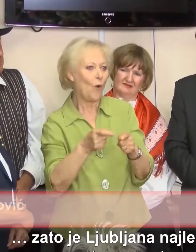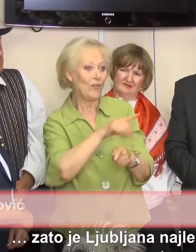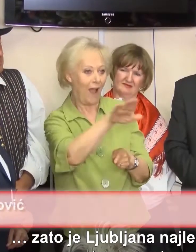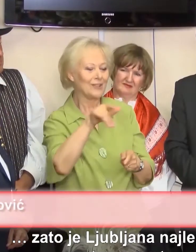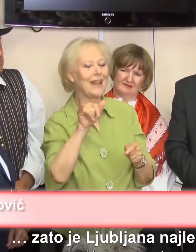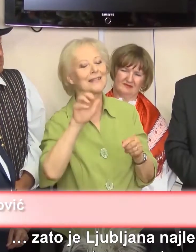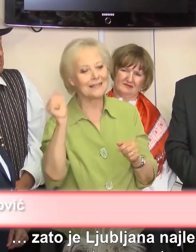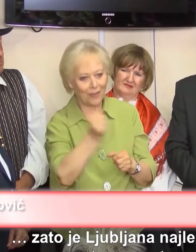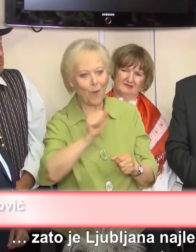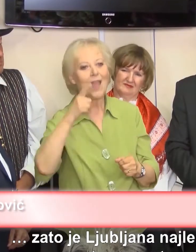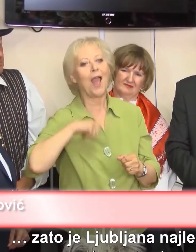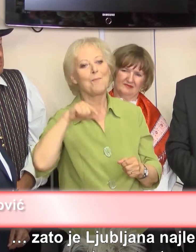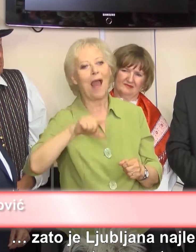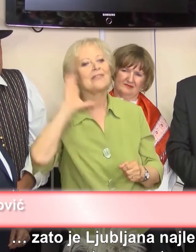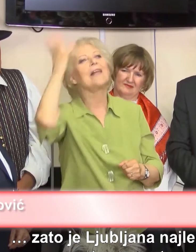dana najljepše mjesto na svijetu.